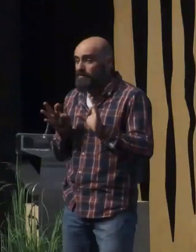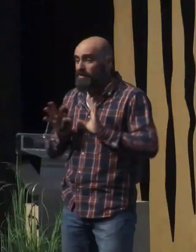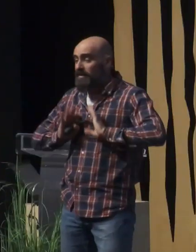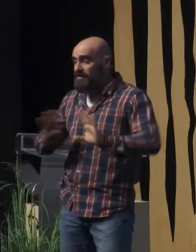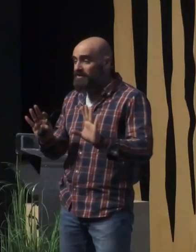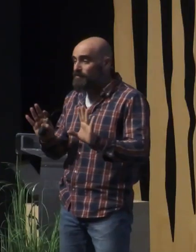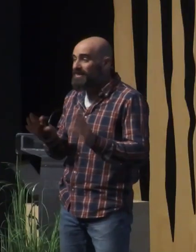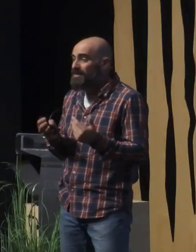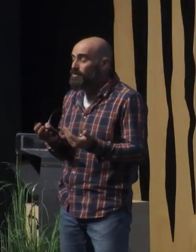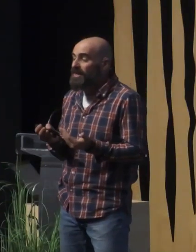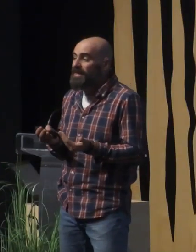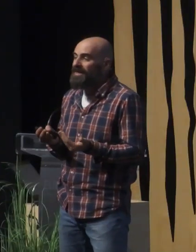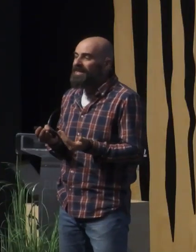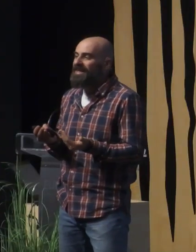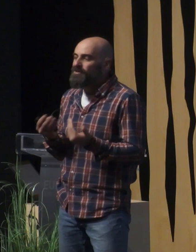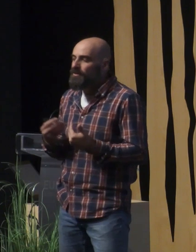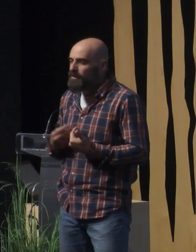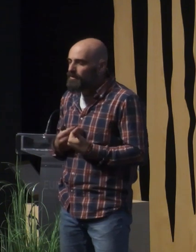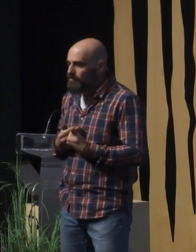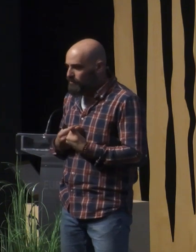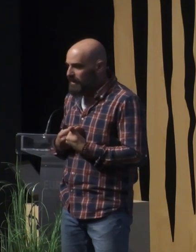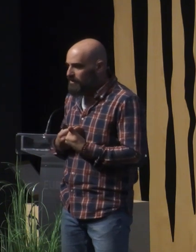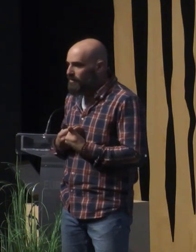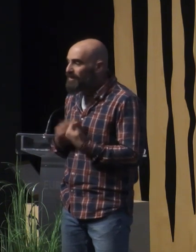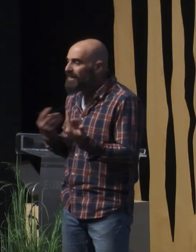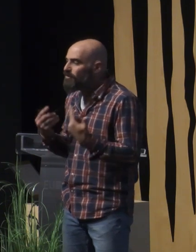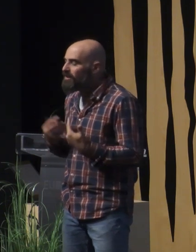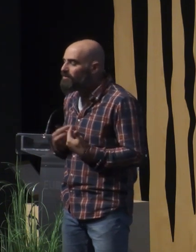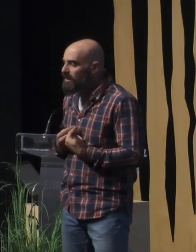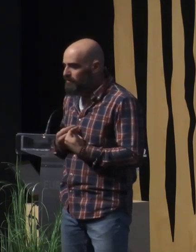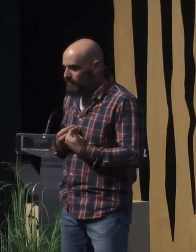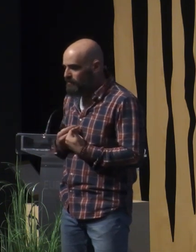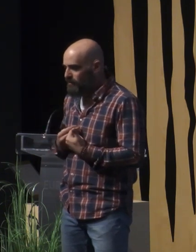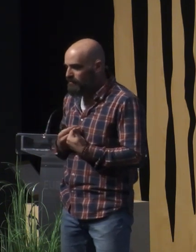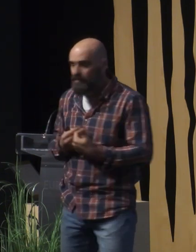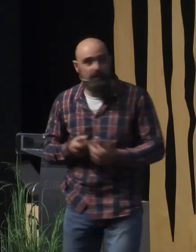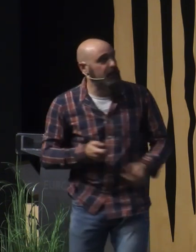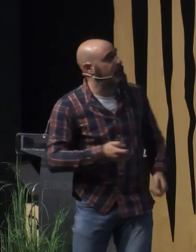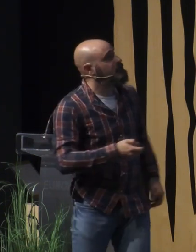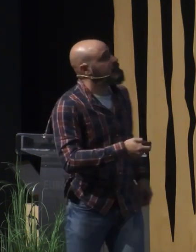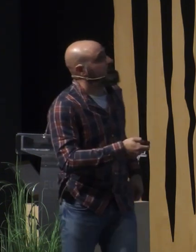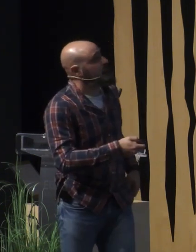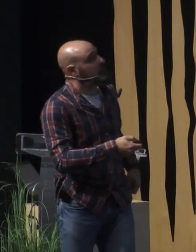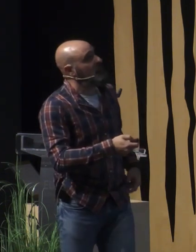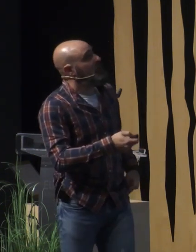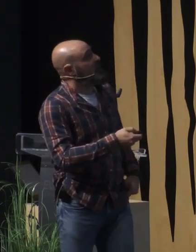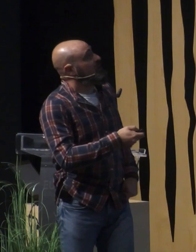si no hacemos nada y desistimos, les hacemos creer que no es tan auténtico nuestro cariño, que no es tan incondicional nuestro amor, de alguna manera.